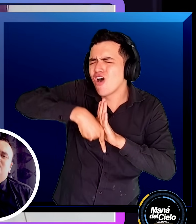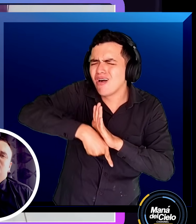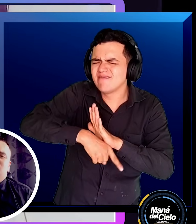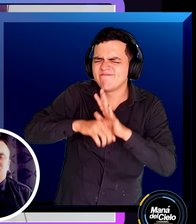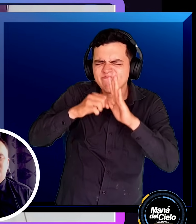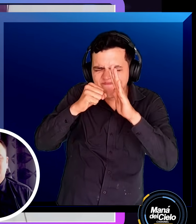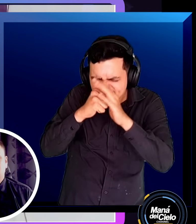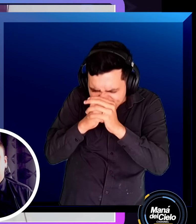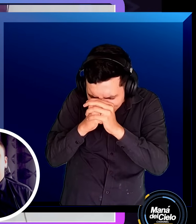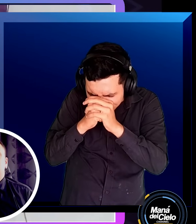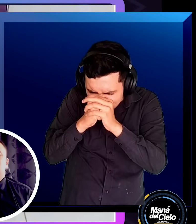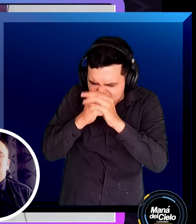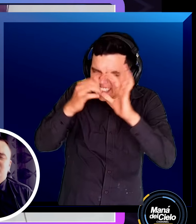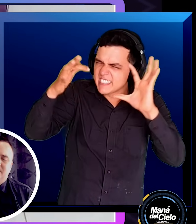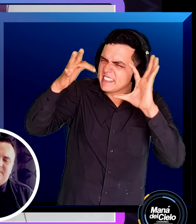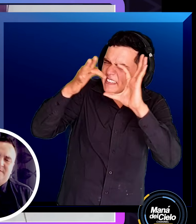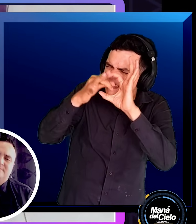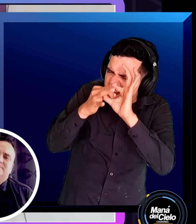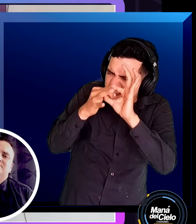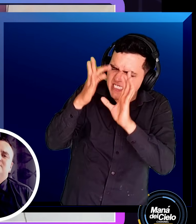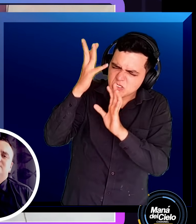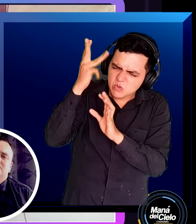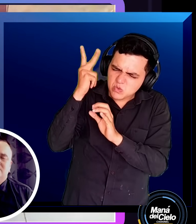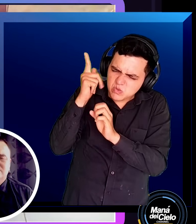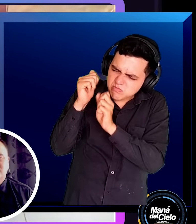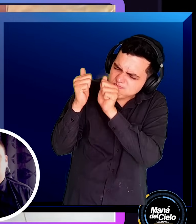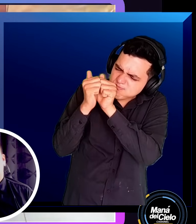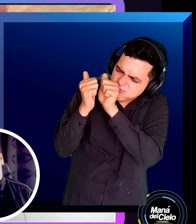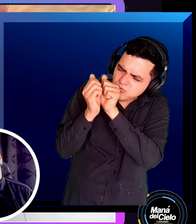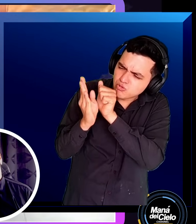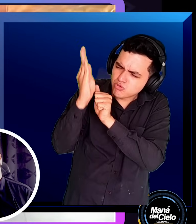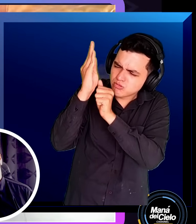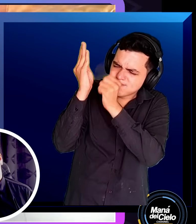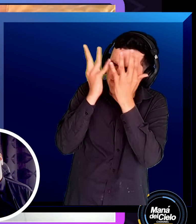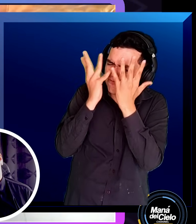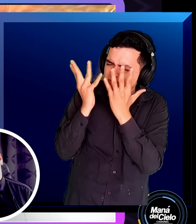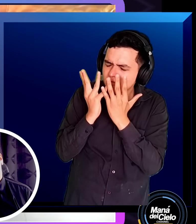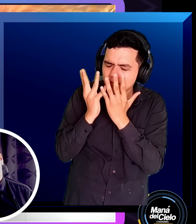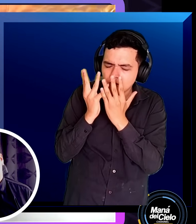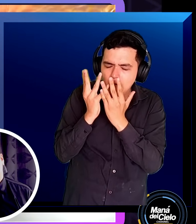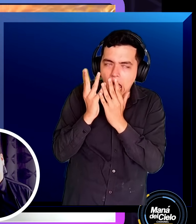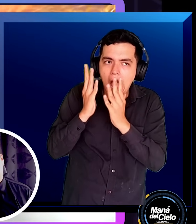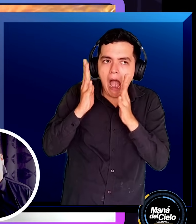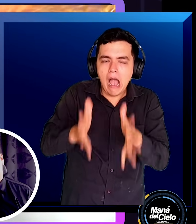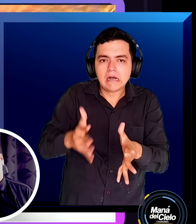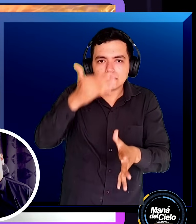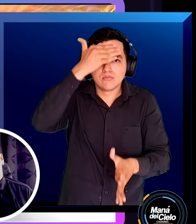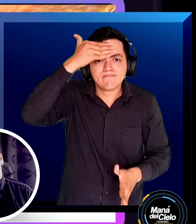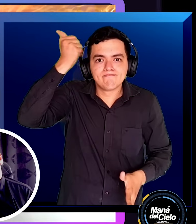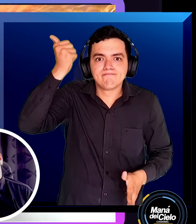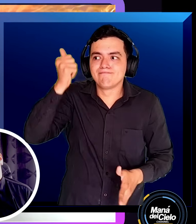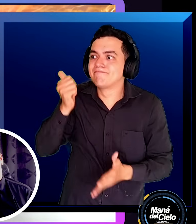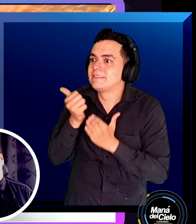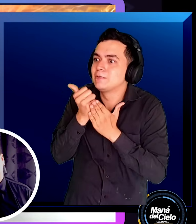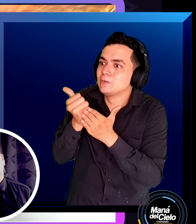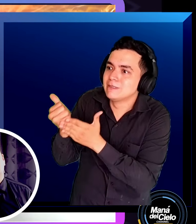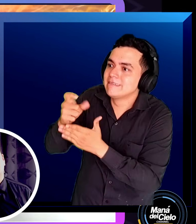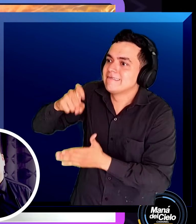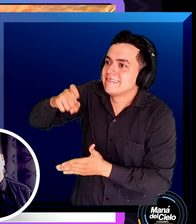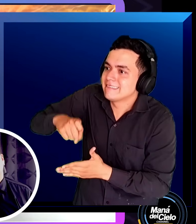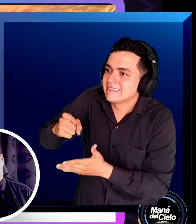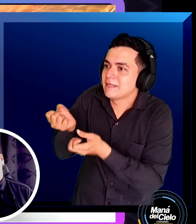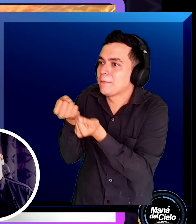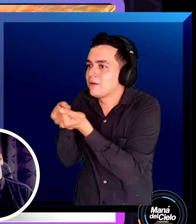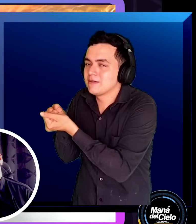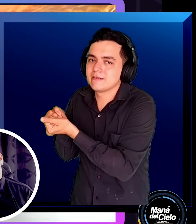las carreras, tantas cosas que nos van como ahogando, ahogando, ahogando. Y por eso, hermanos, a veces no vemos la gloria